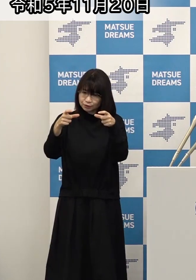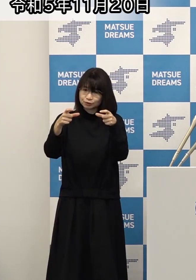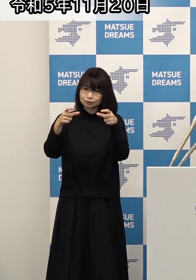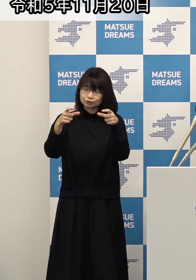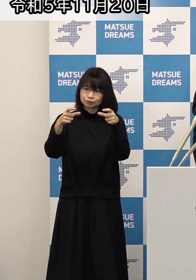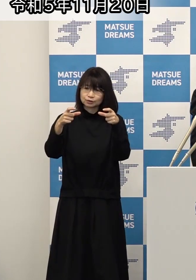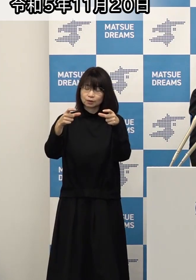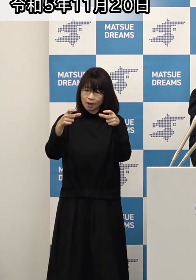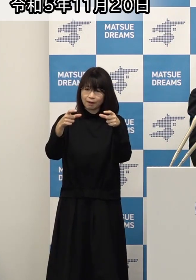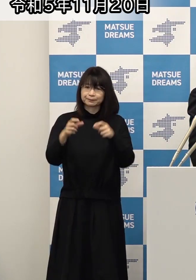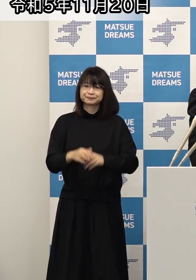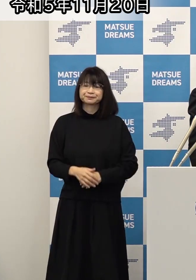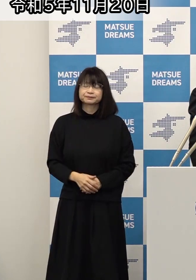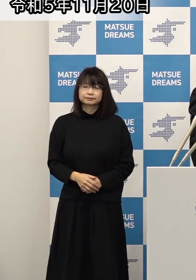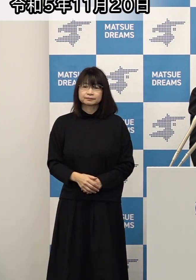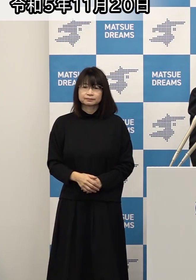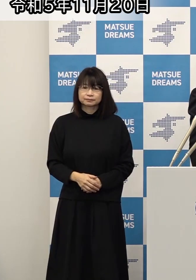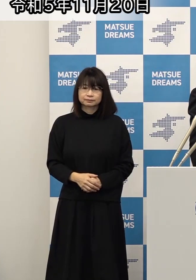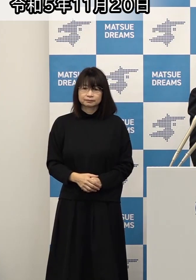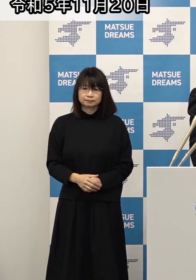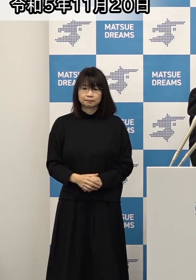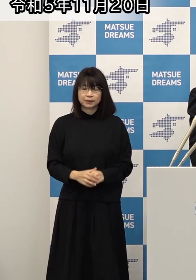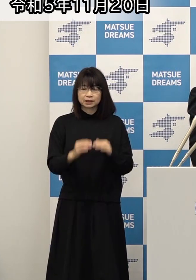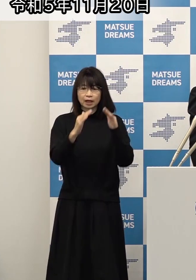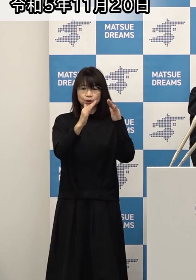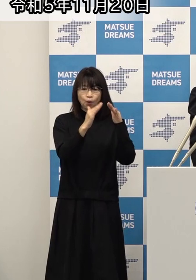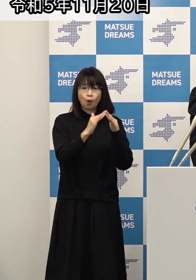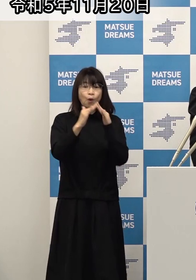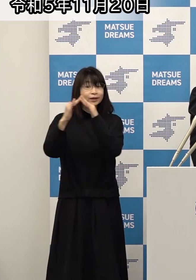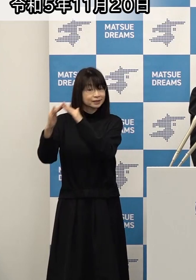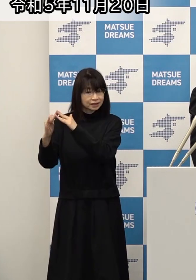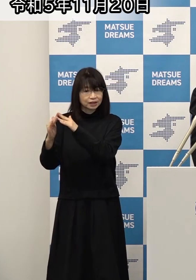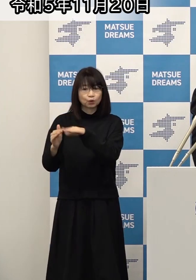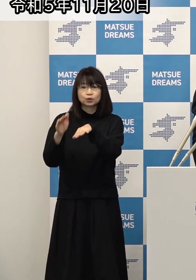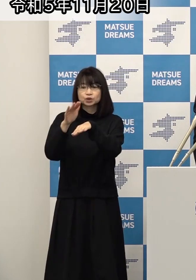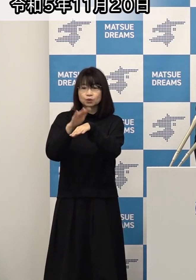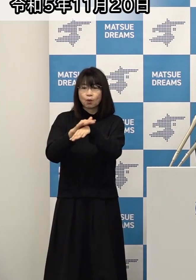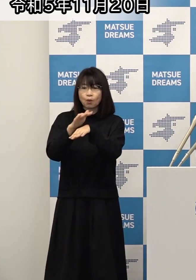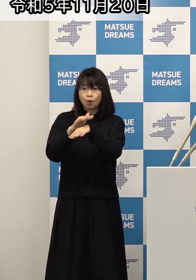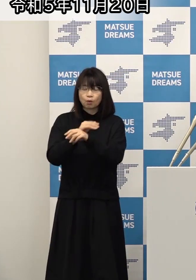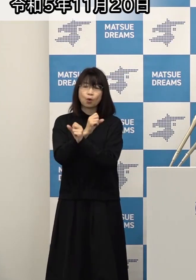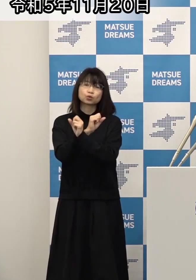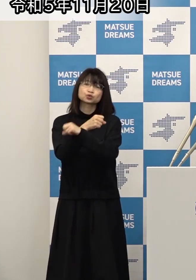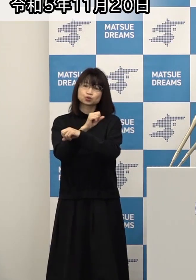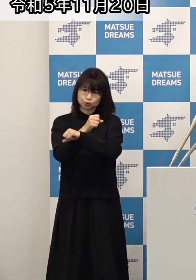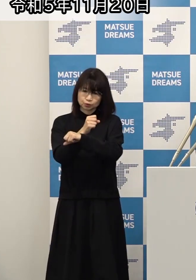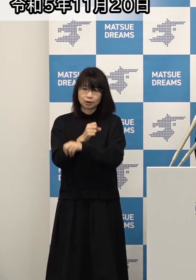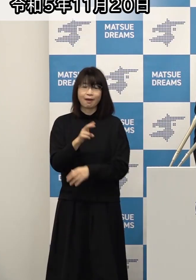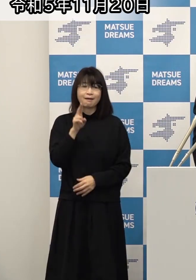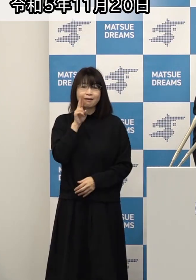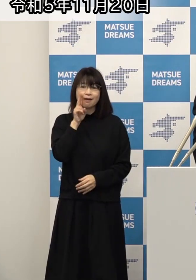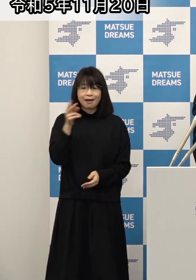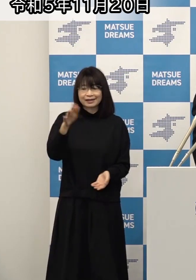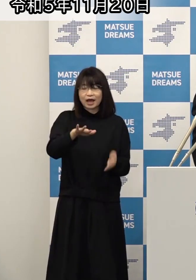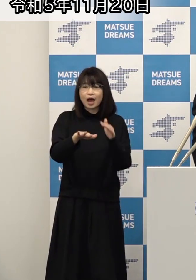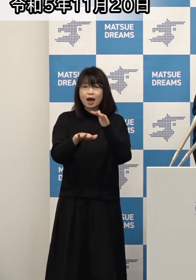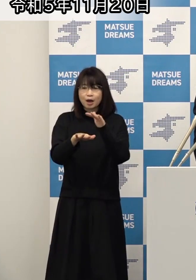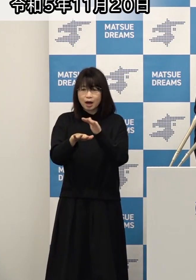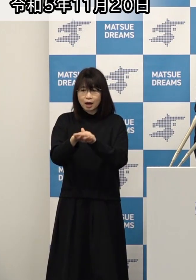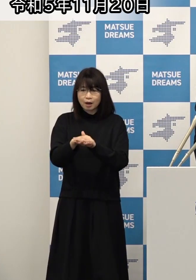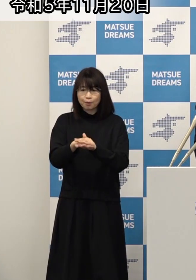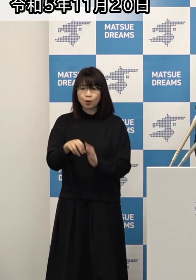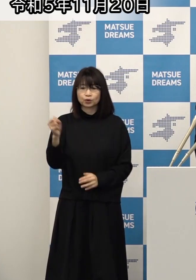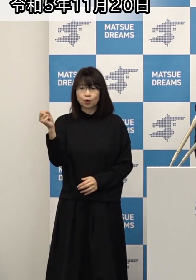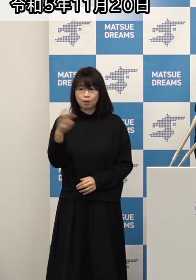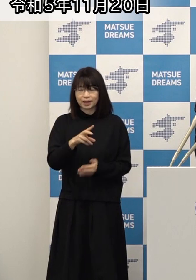たり、また移転方法の工夫ということで運搬用段ボールは再利用するとかですね、あるいは不